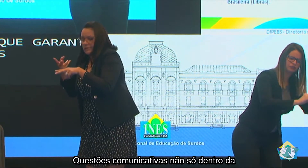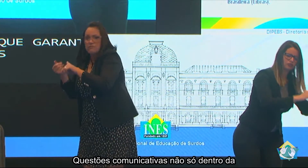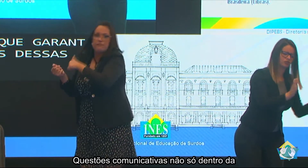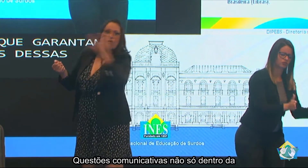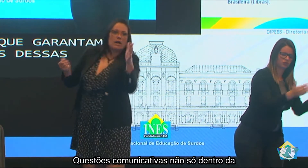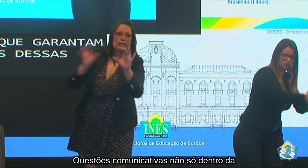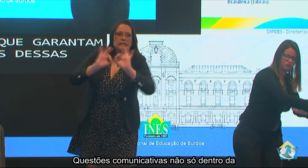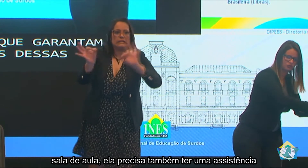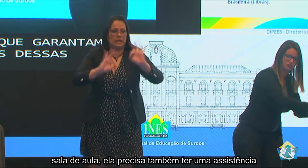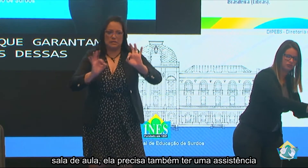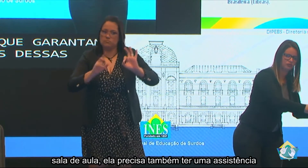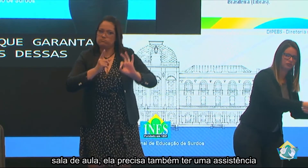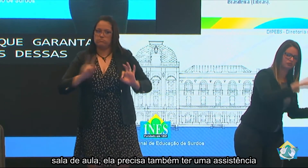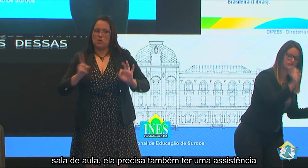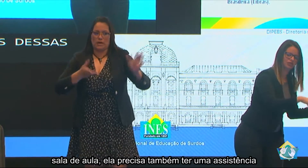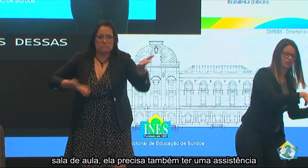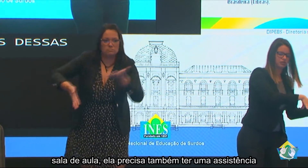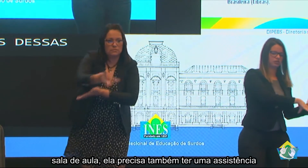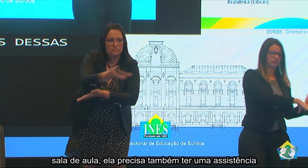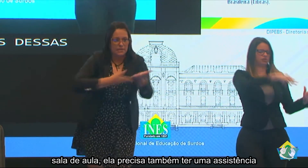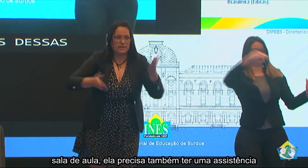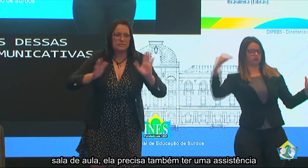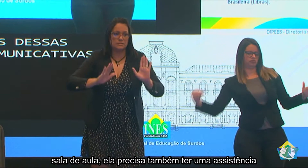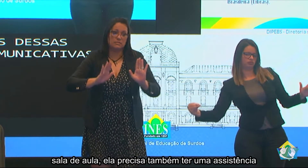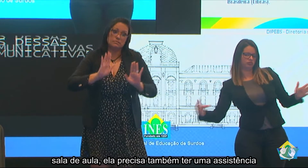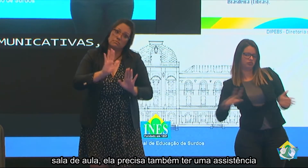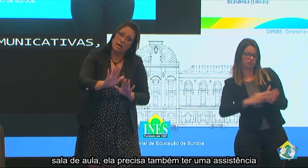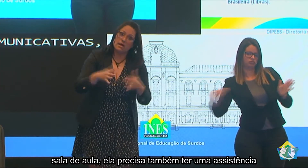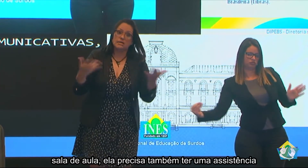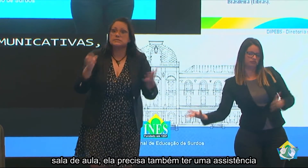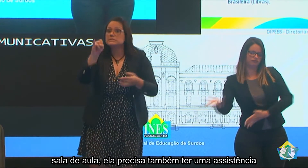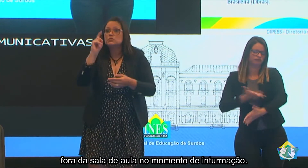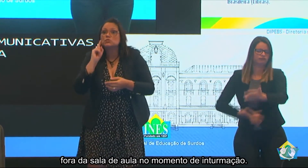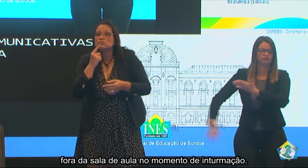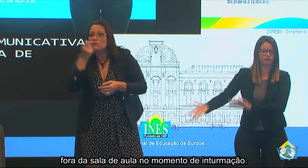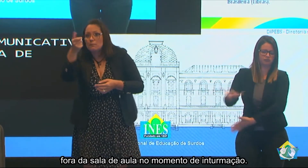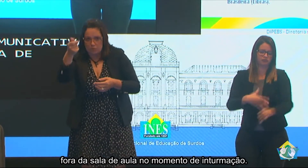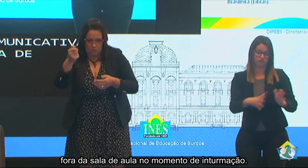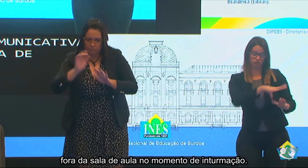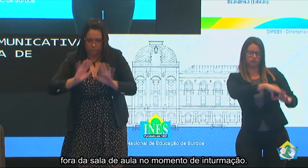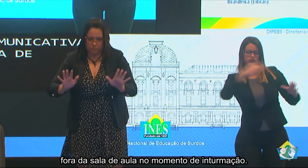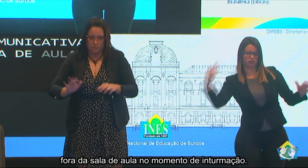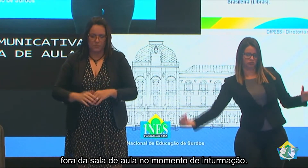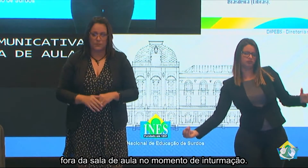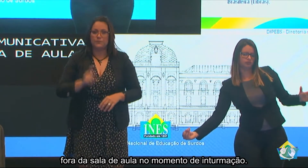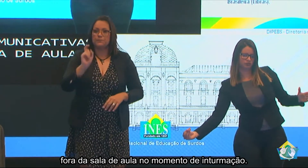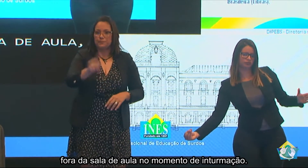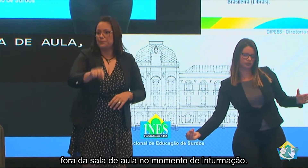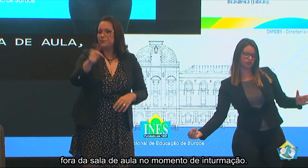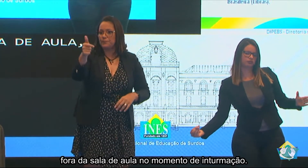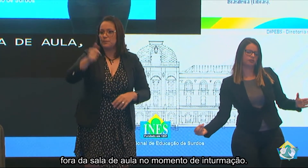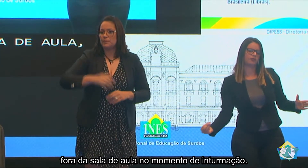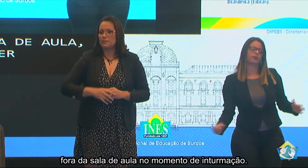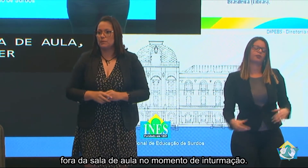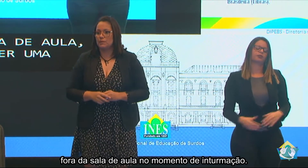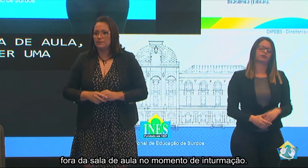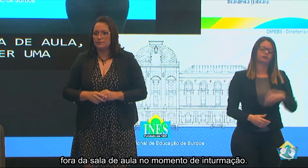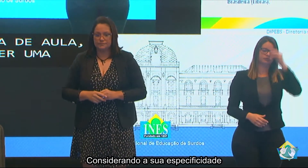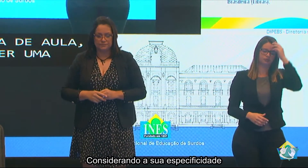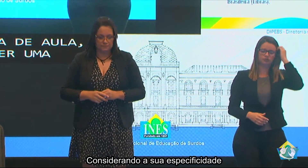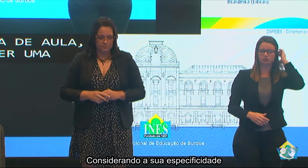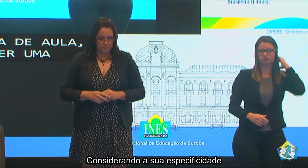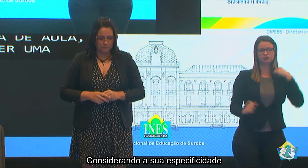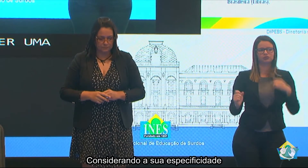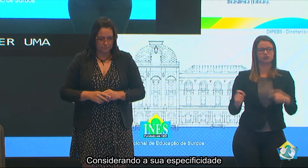só dentro da sala de aula, né? Ela precisa também ter uma assistência fora da sala de aula no momento de